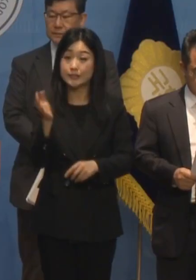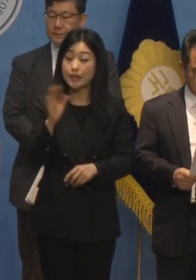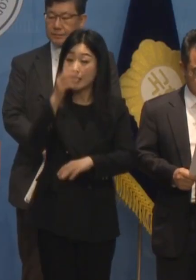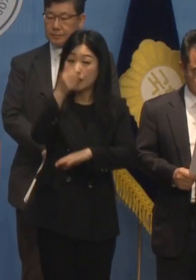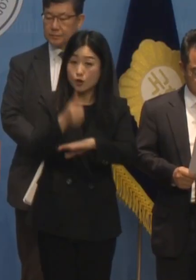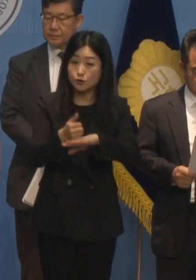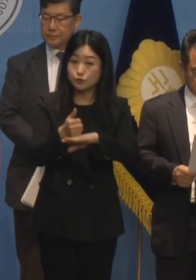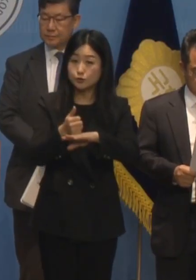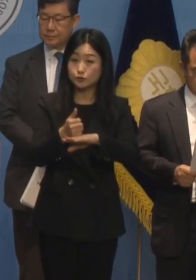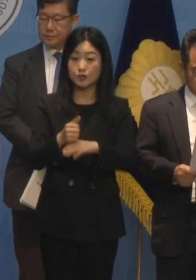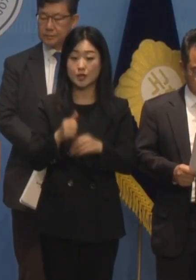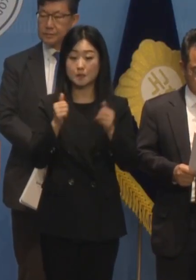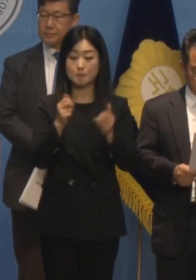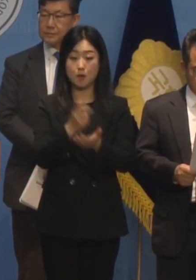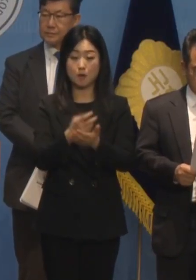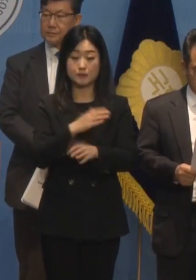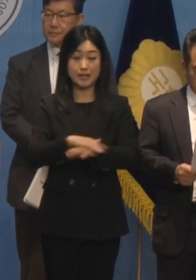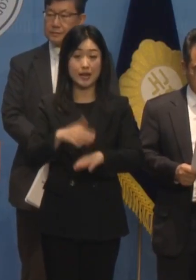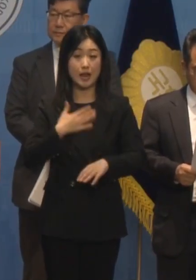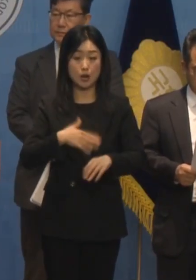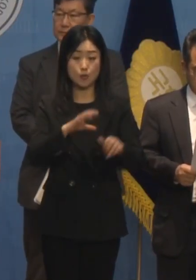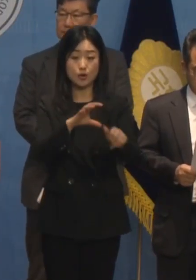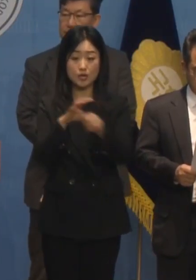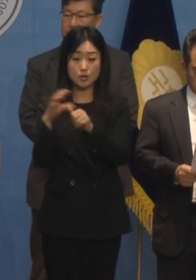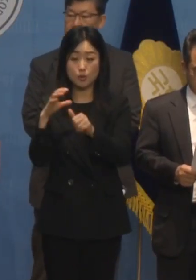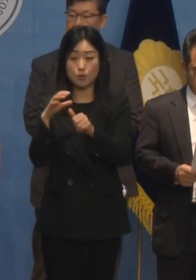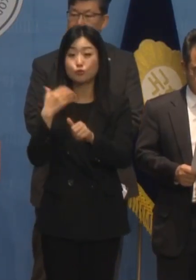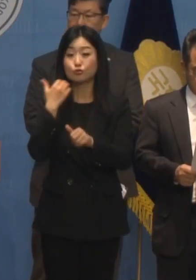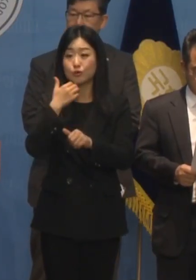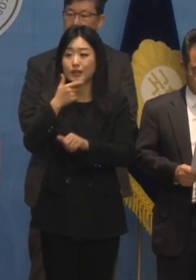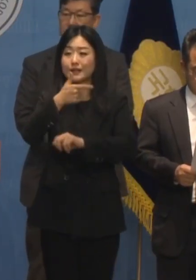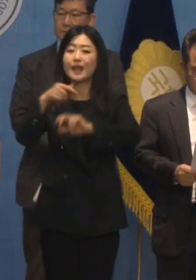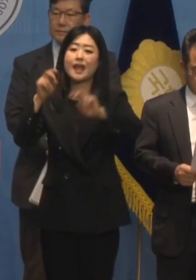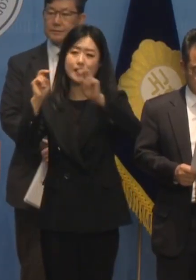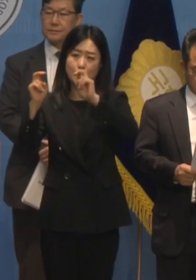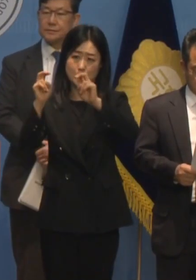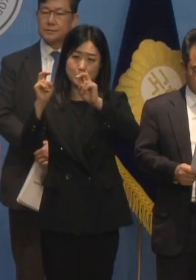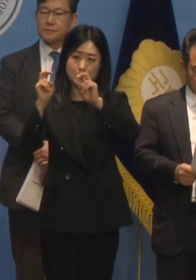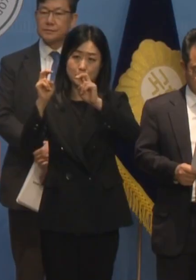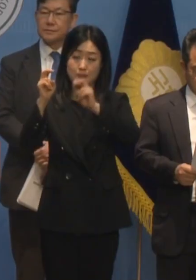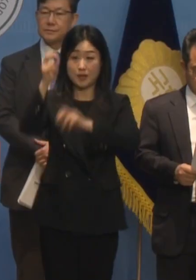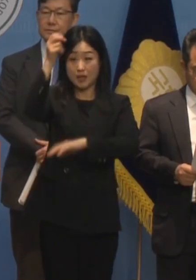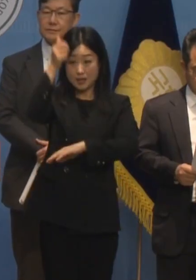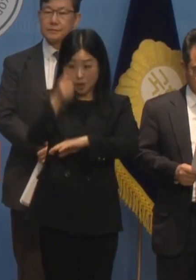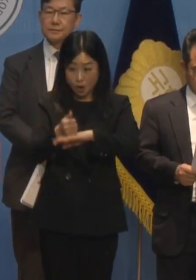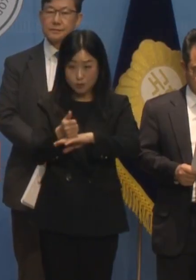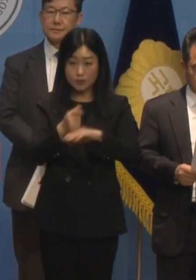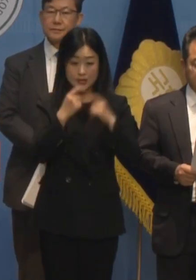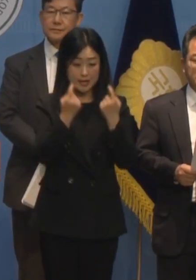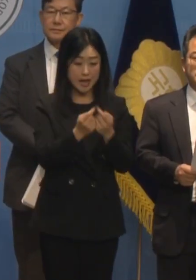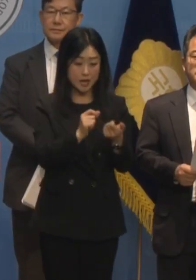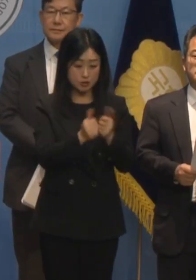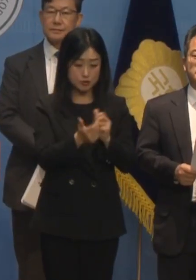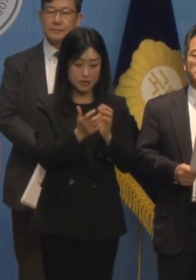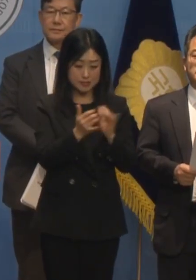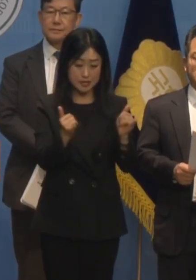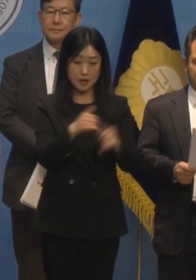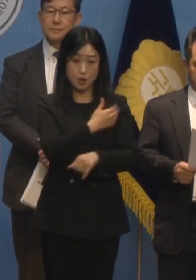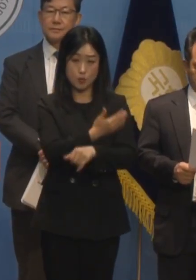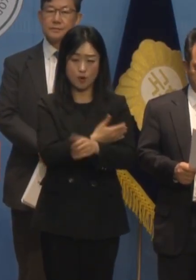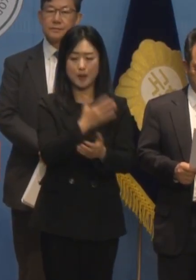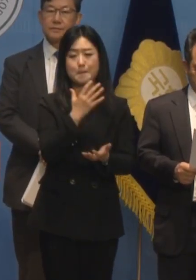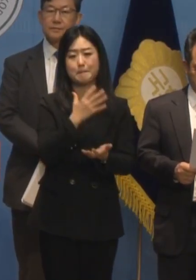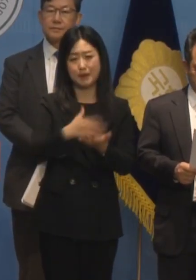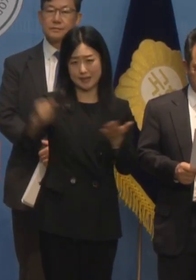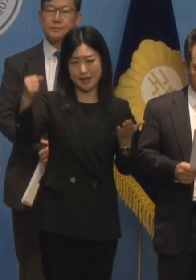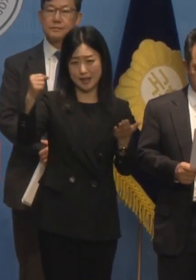결국 법을 잘 알고 이용하는 재벌, 대기업이 결국 일반 주주의 권리를 박탈하고 손해를